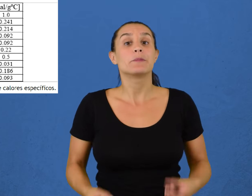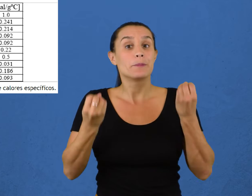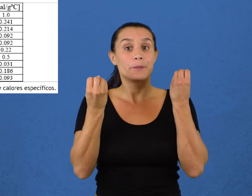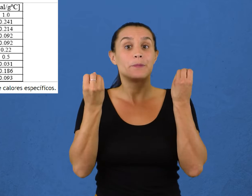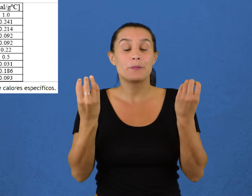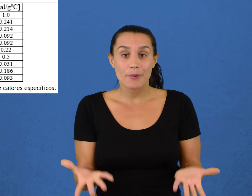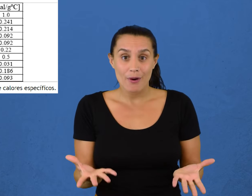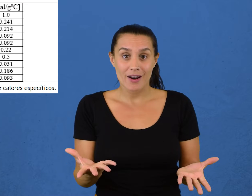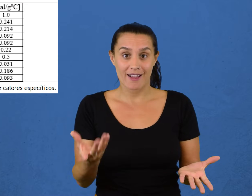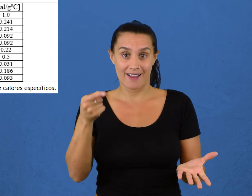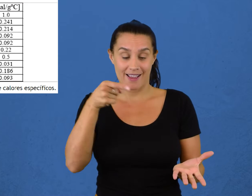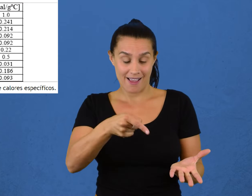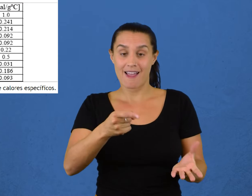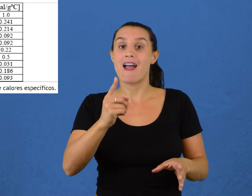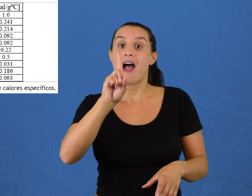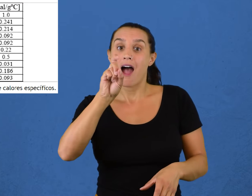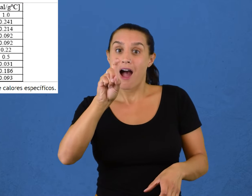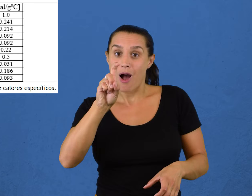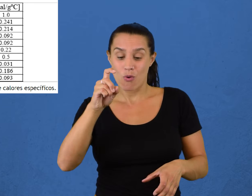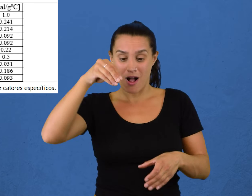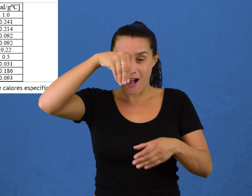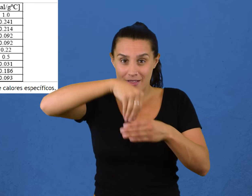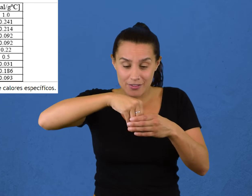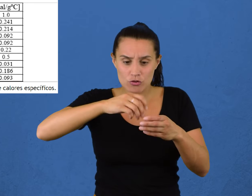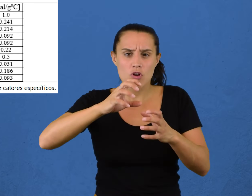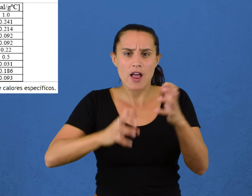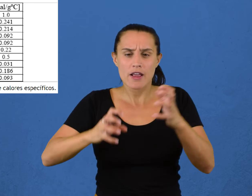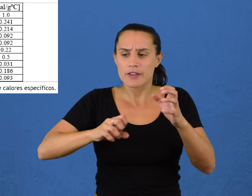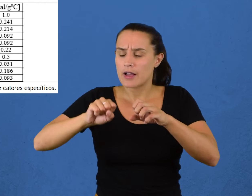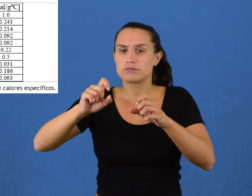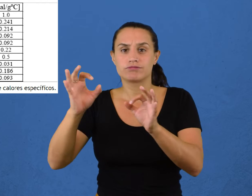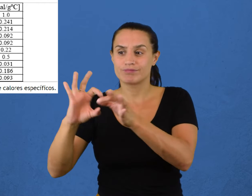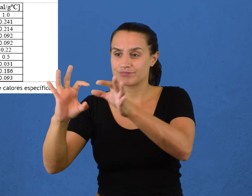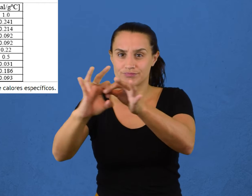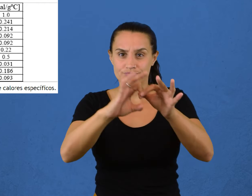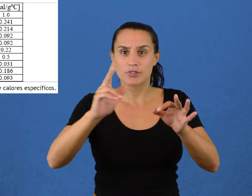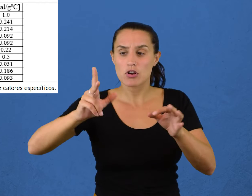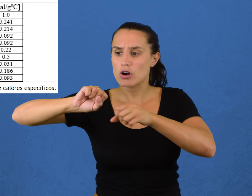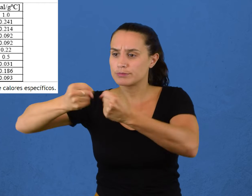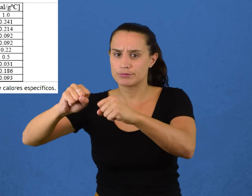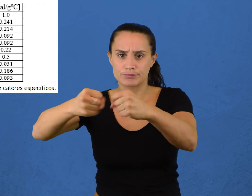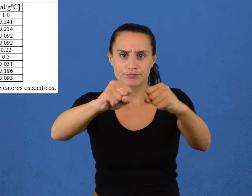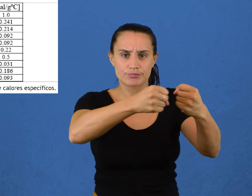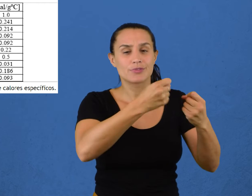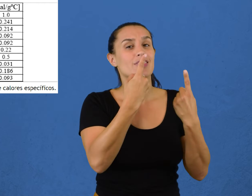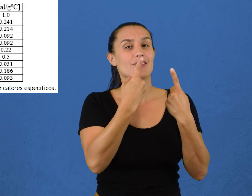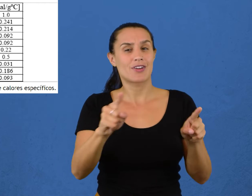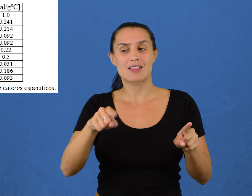Esto se debe a que se utiliza la energía en romper los puentes de hidrógeno, no en aumentar la temperatura por